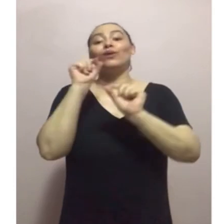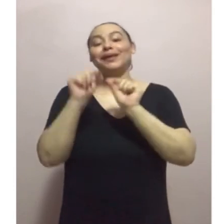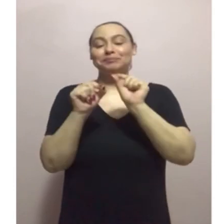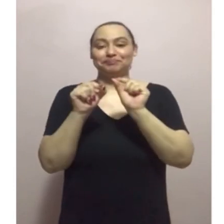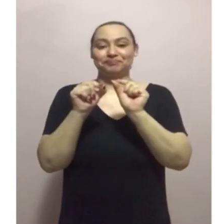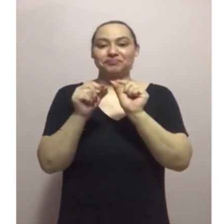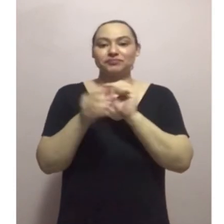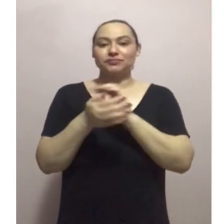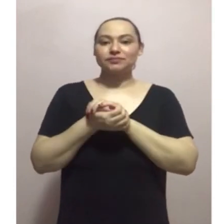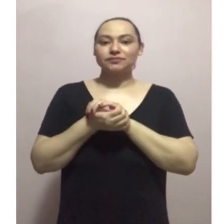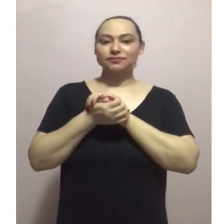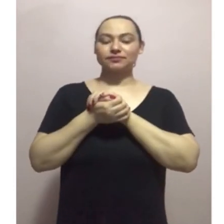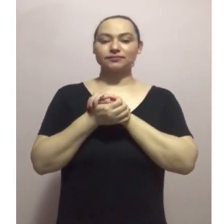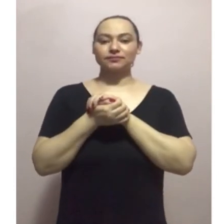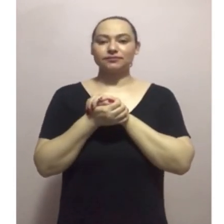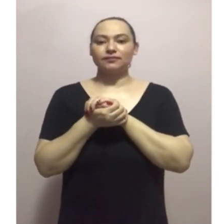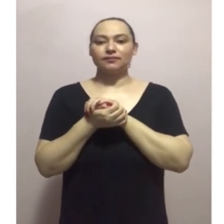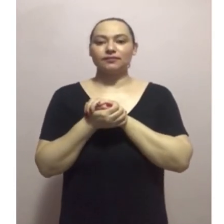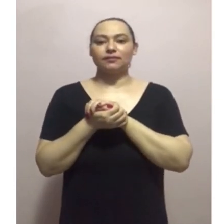ali...